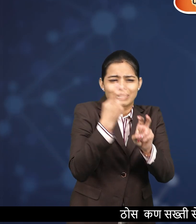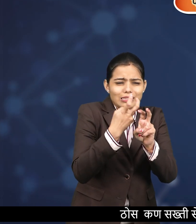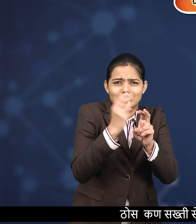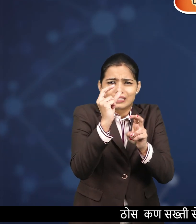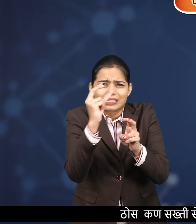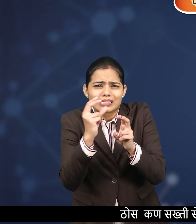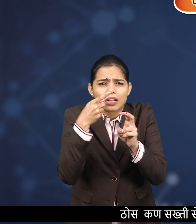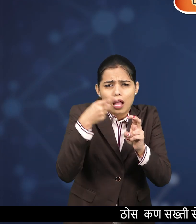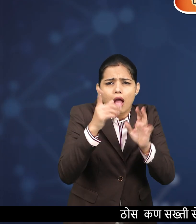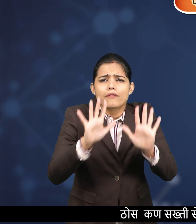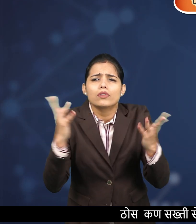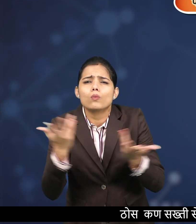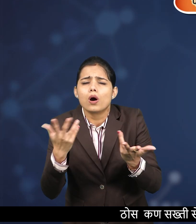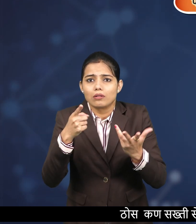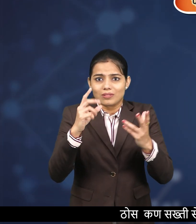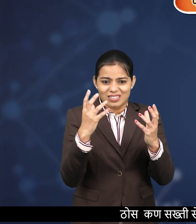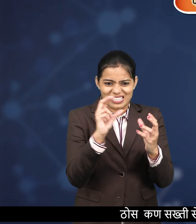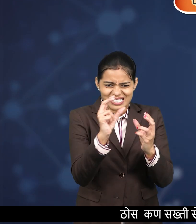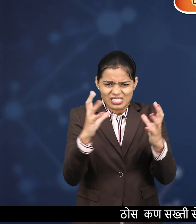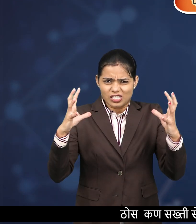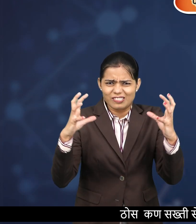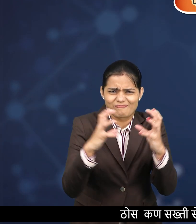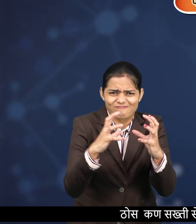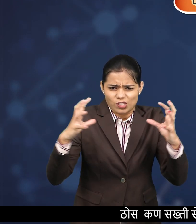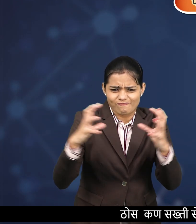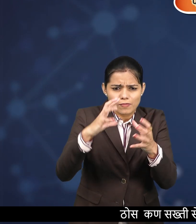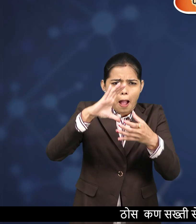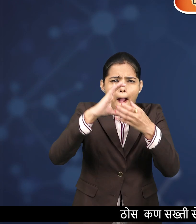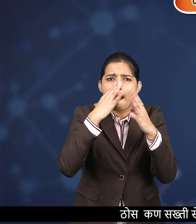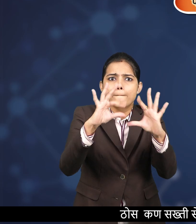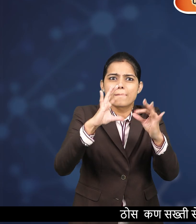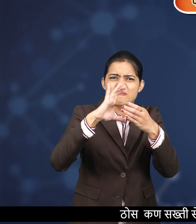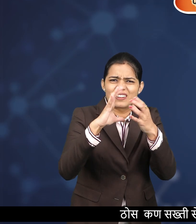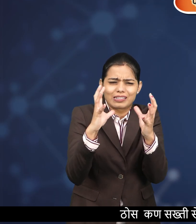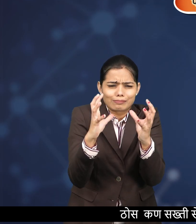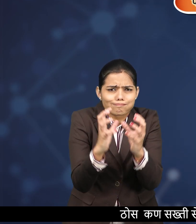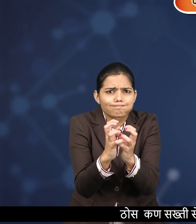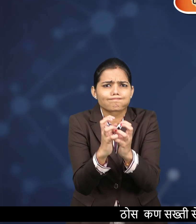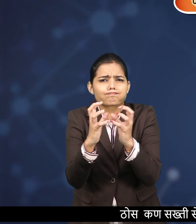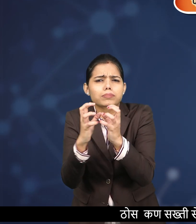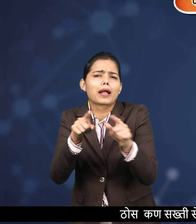ठोस सॉलिड कण सख्ती से और व्यवस्थित रूप से बंधे होते हैं।